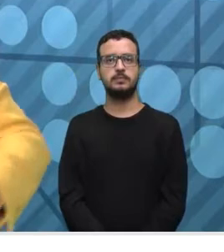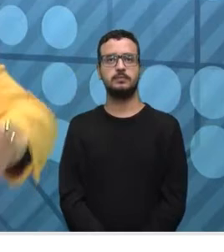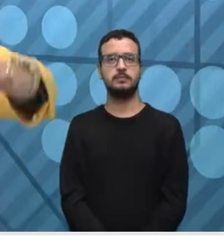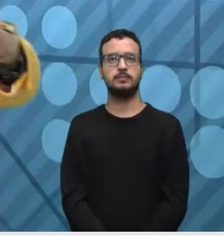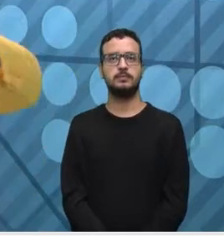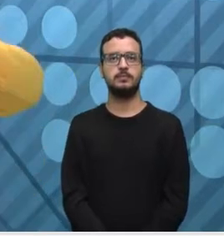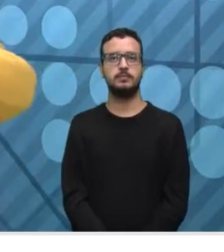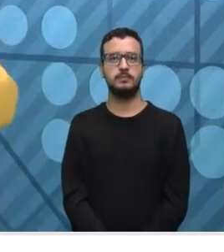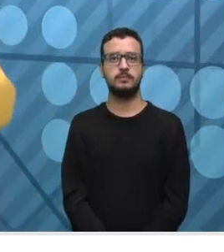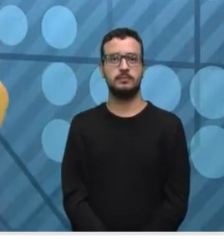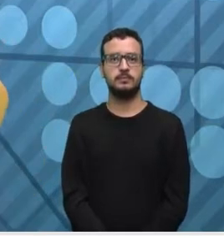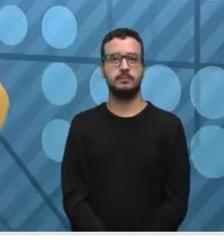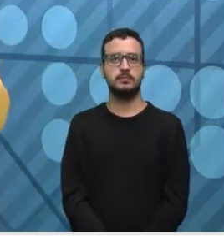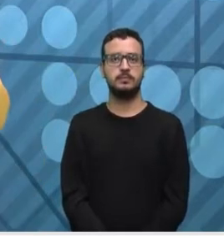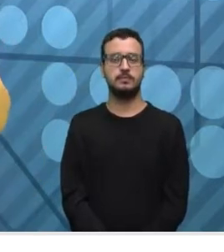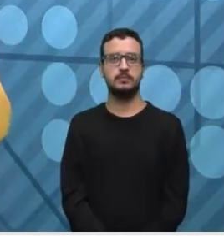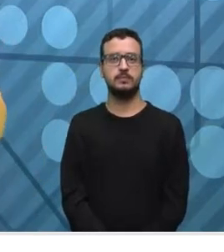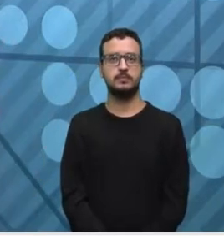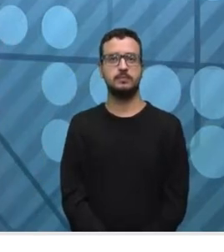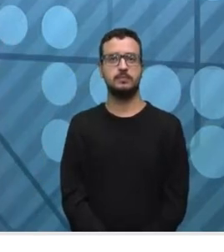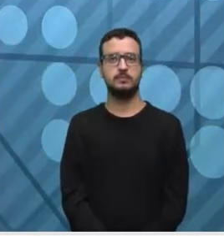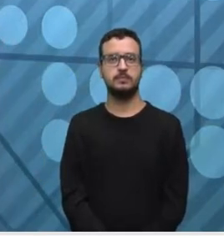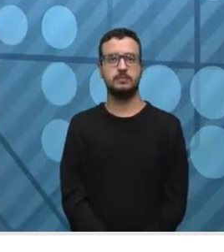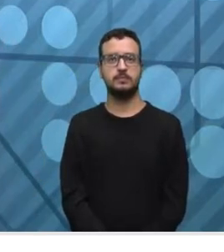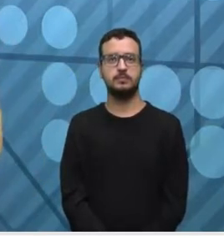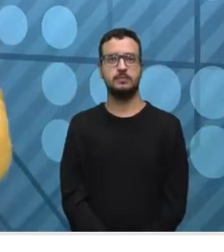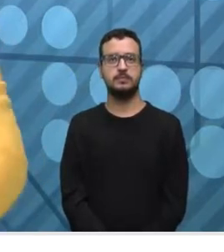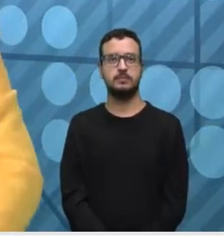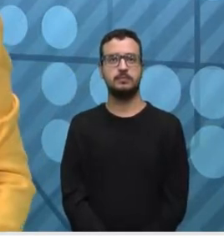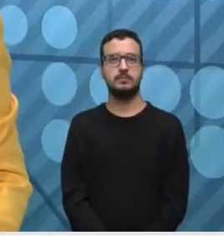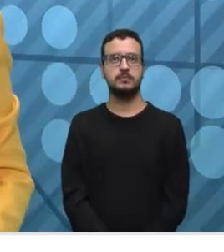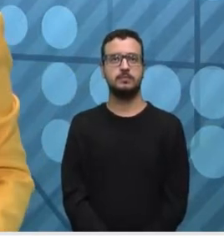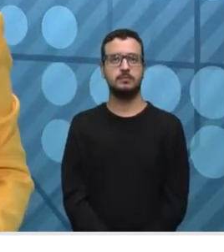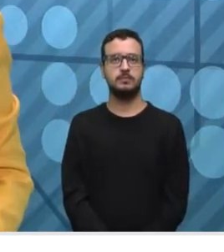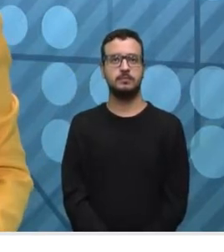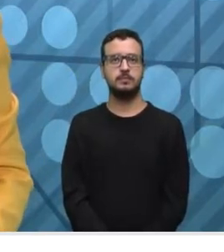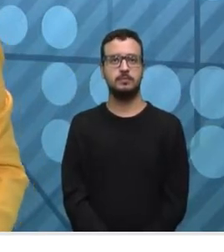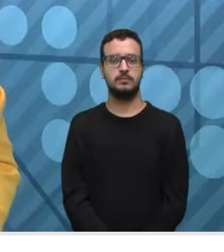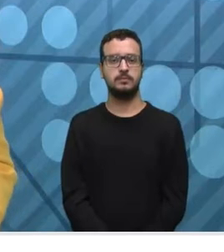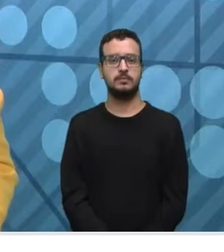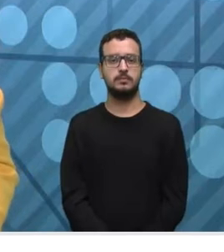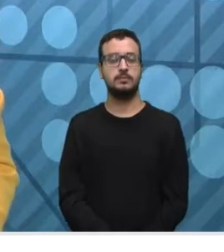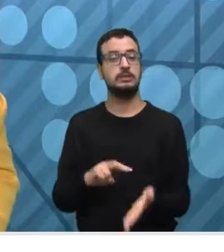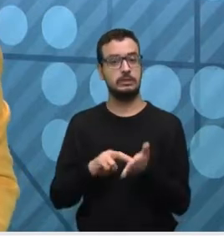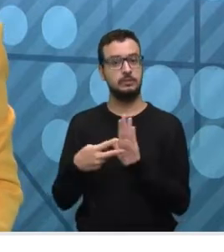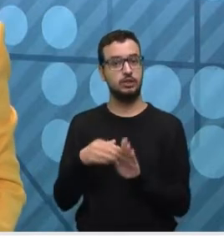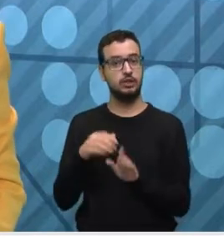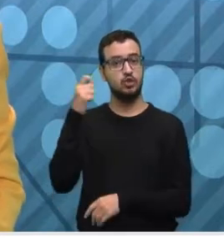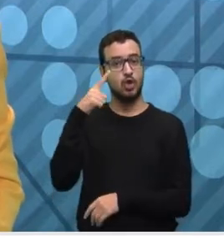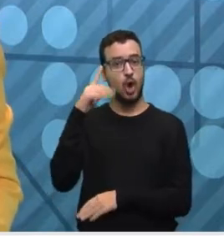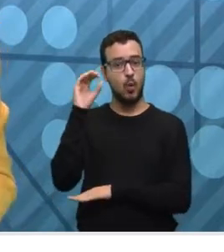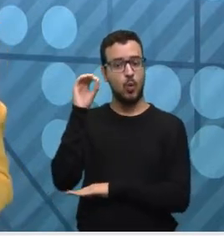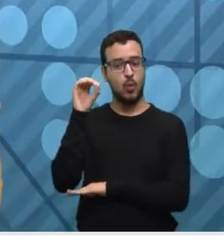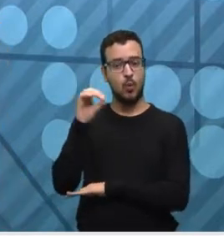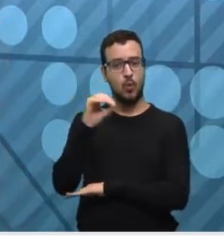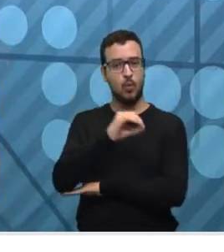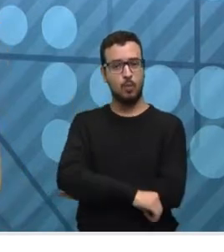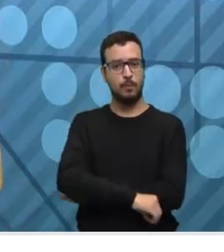boa. Pode colocar um braço de apoio ou não. Tarde significa o pôr do sol. Boa